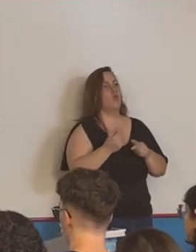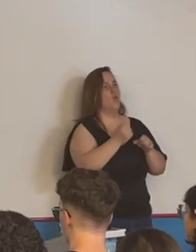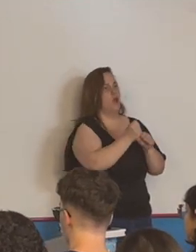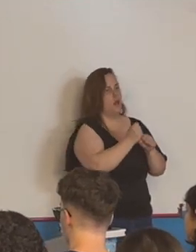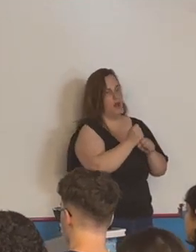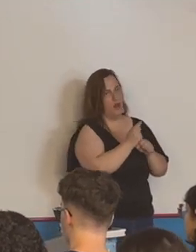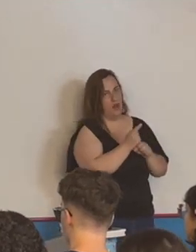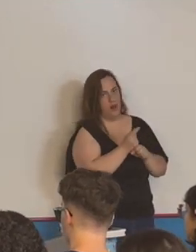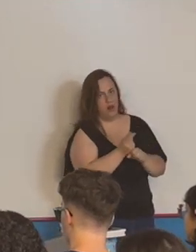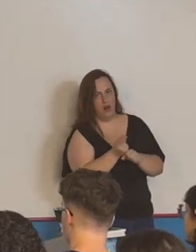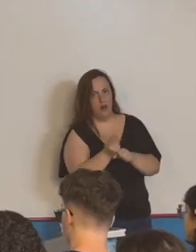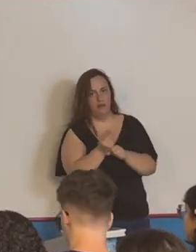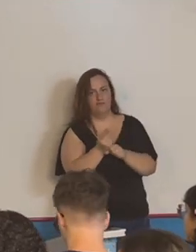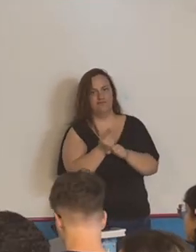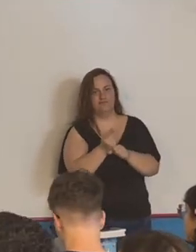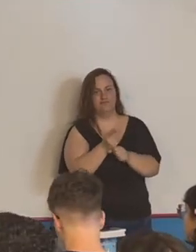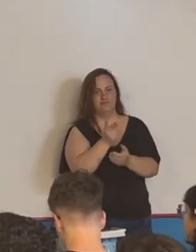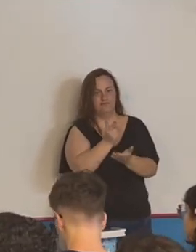né?